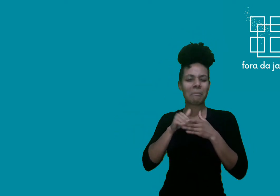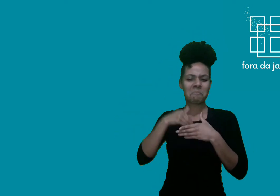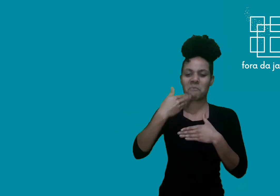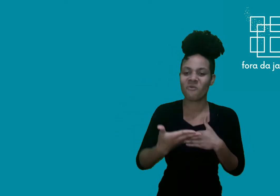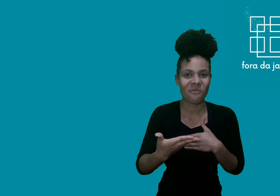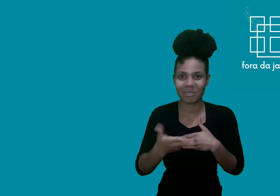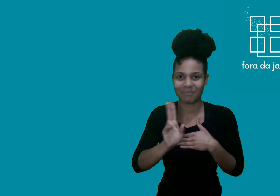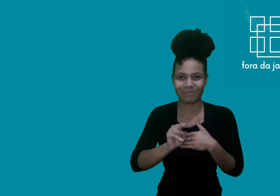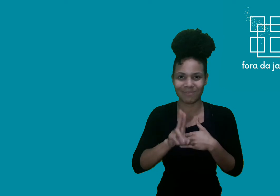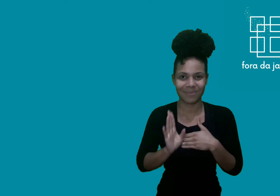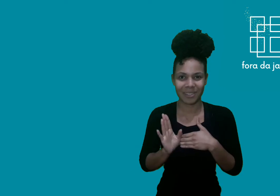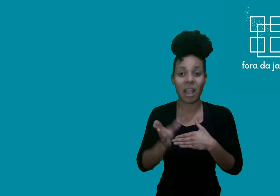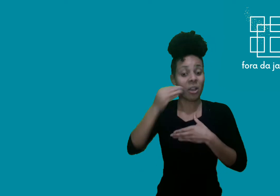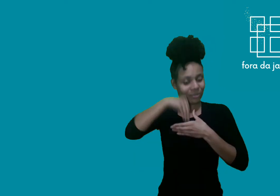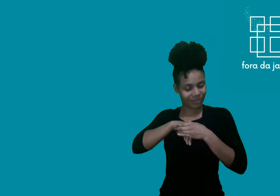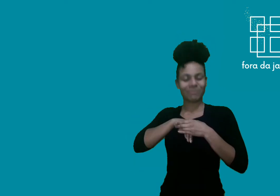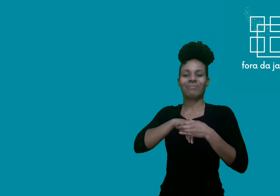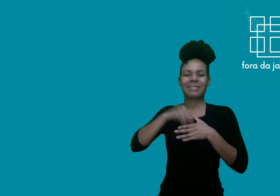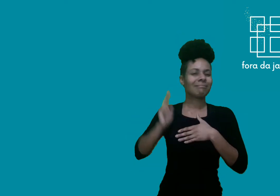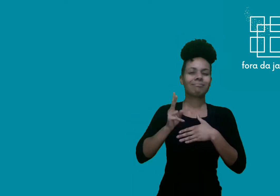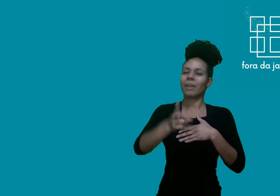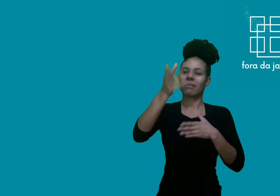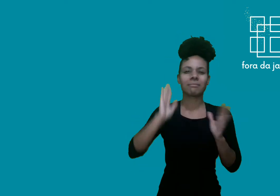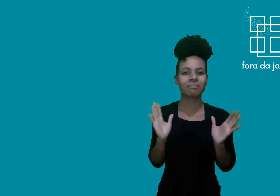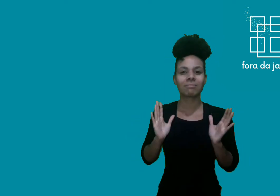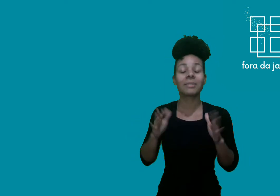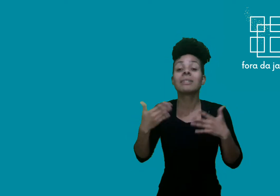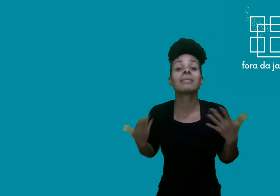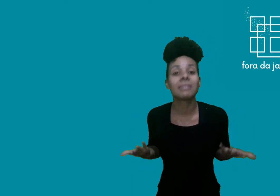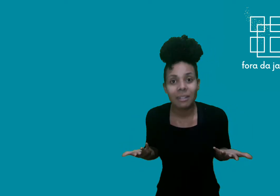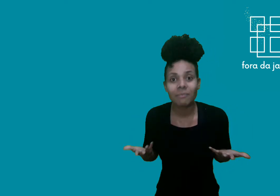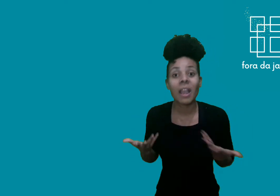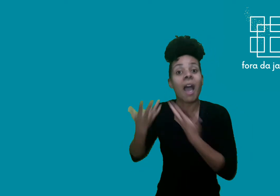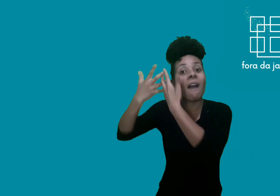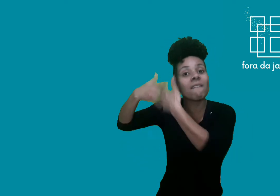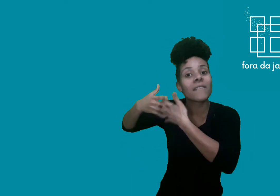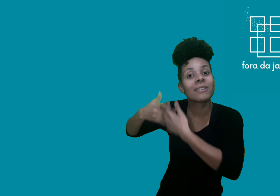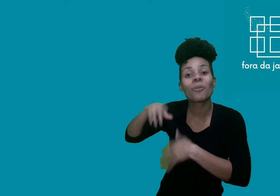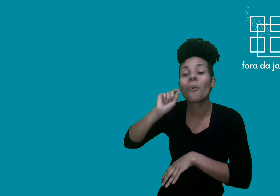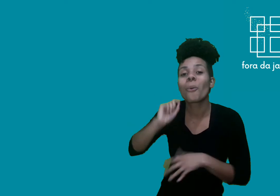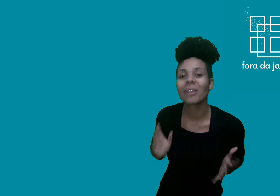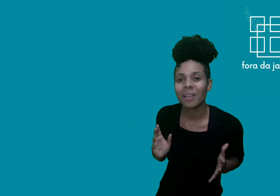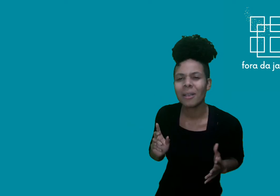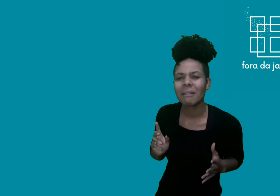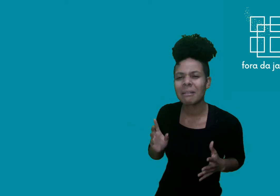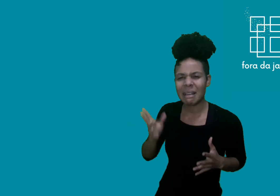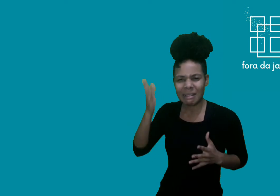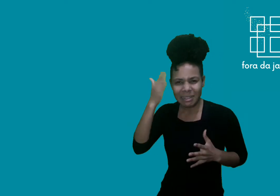é principalmente dentro da gente. Com né? certeza. A gente nunca vai sair daqui de dentro. Enquanto a gente viver,